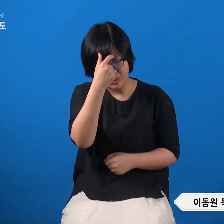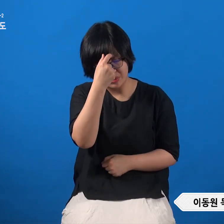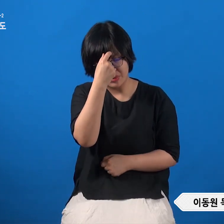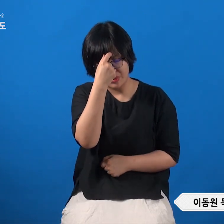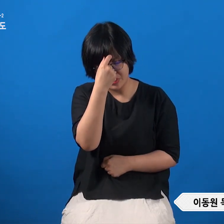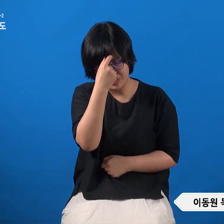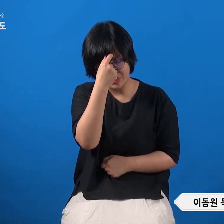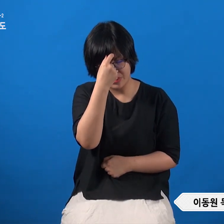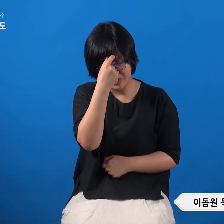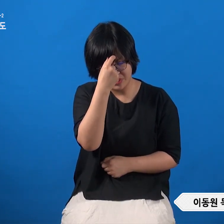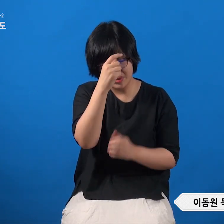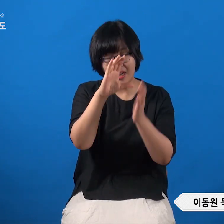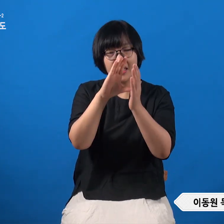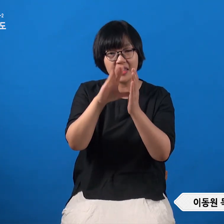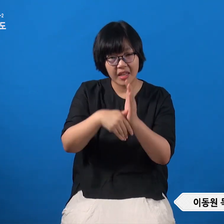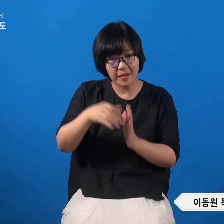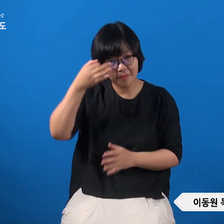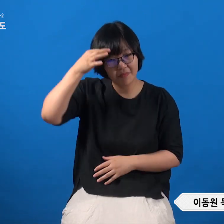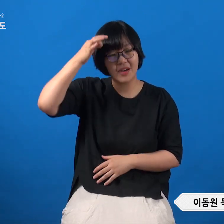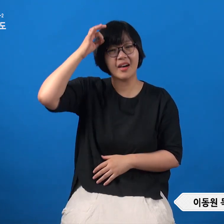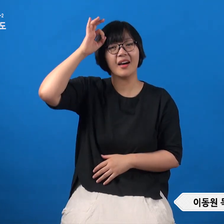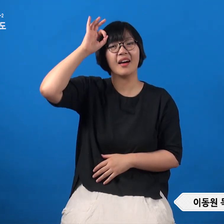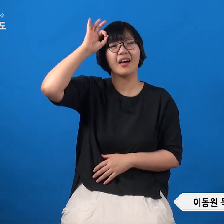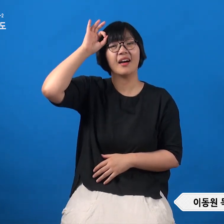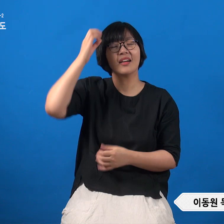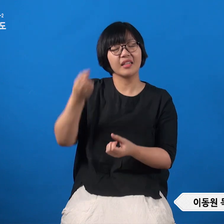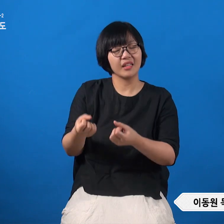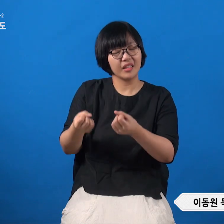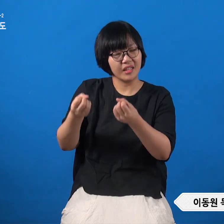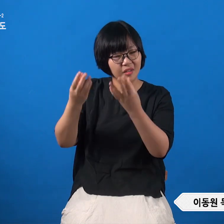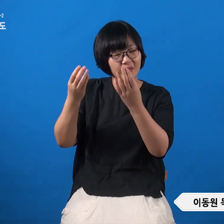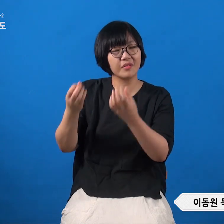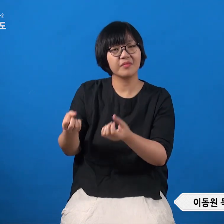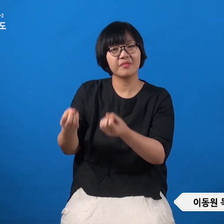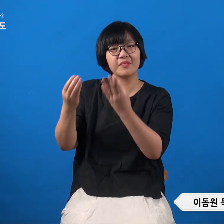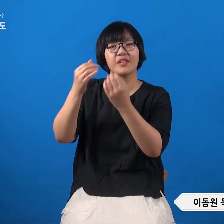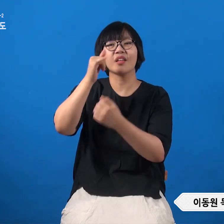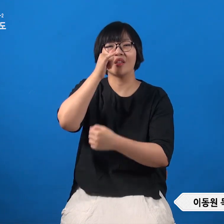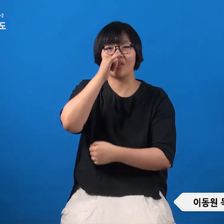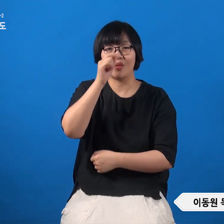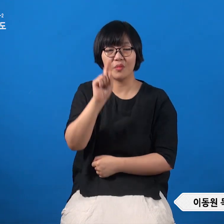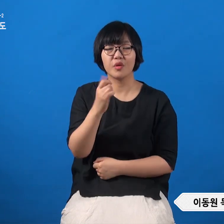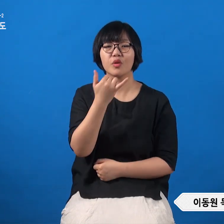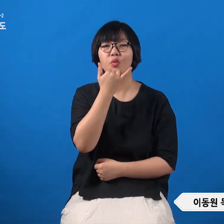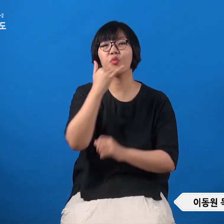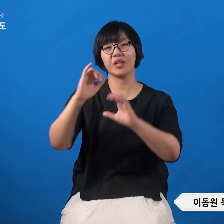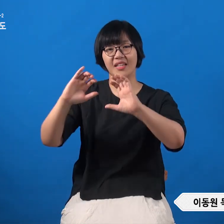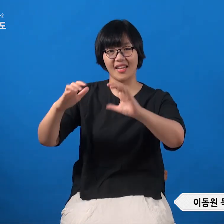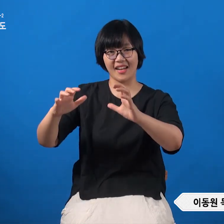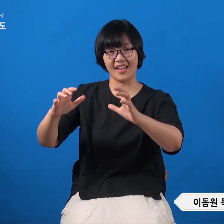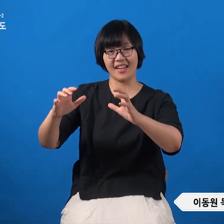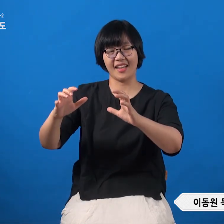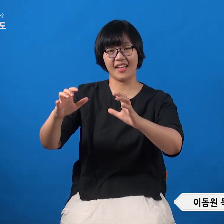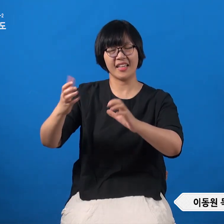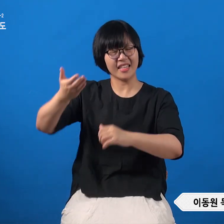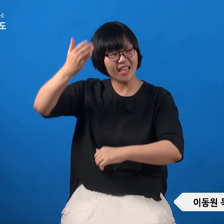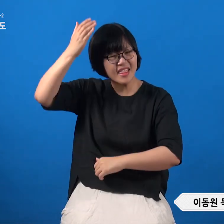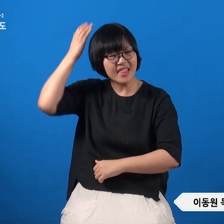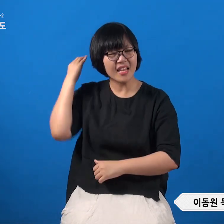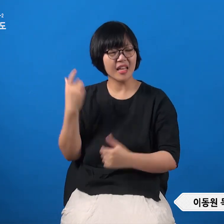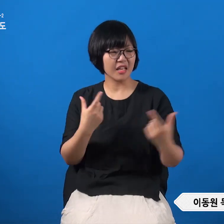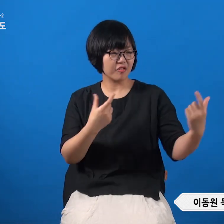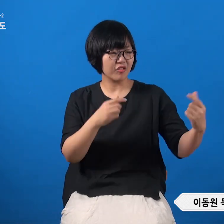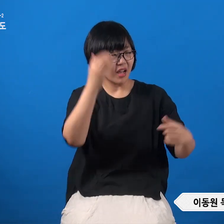기도의 하나가 있어요. 그 기도에는 독일의 라이프치히, 이 독일의 라이프치히는 과거